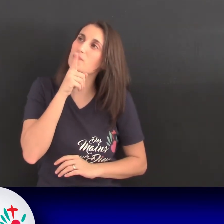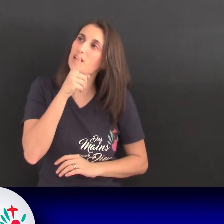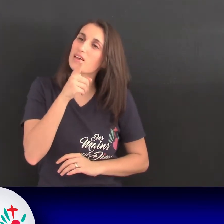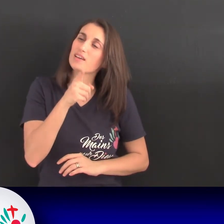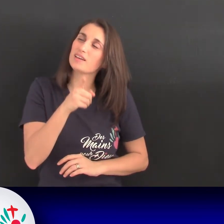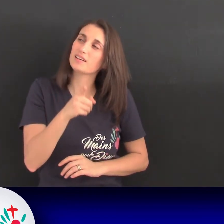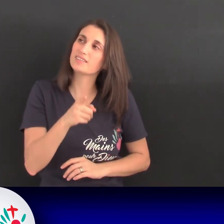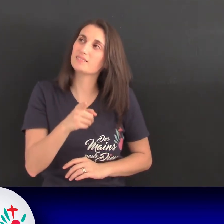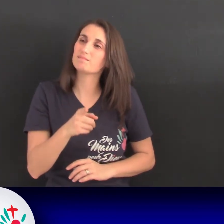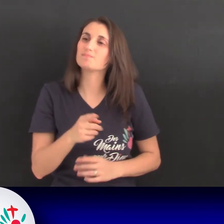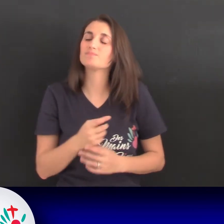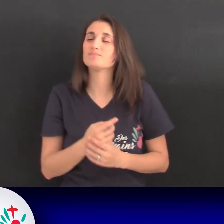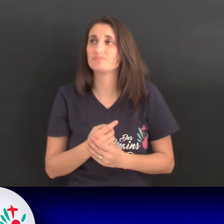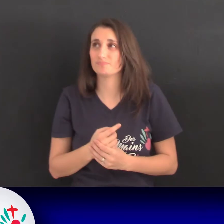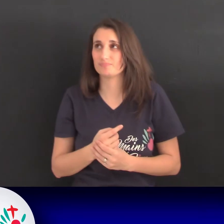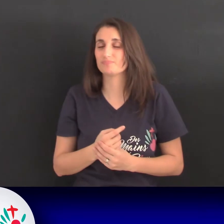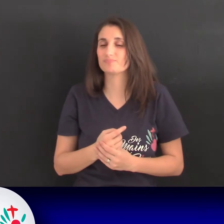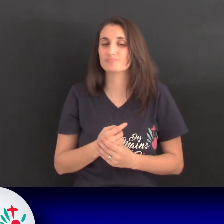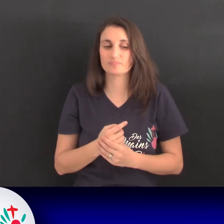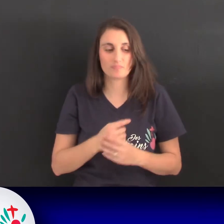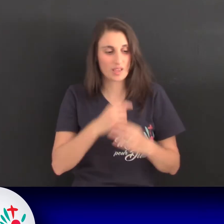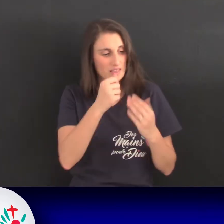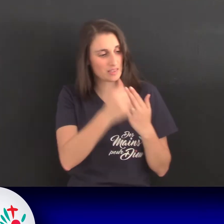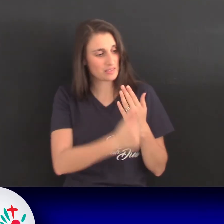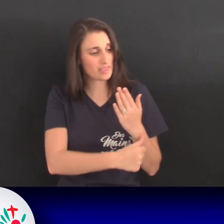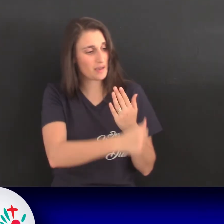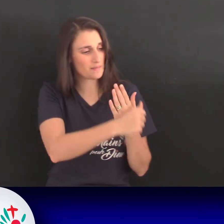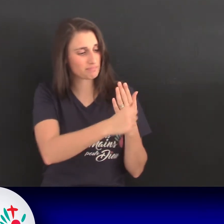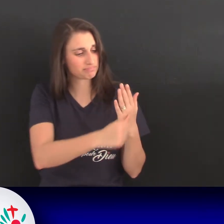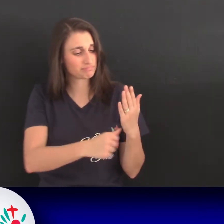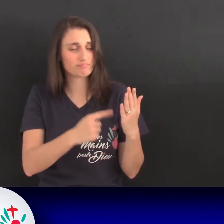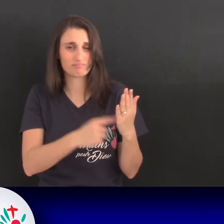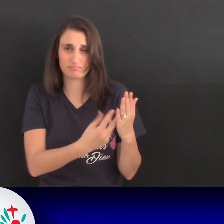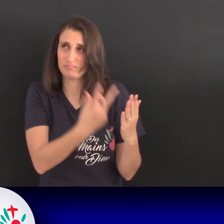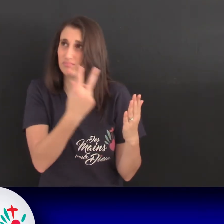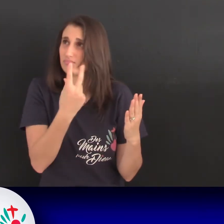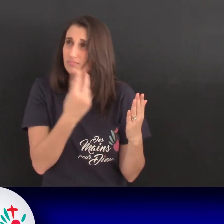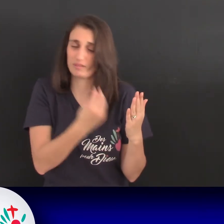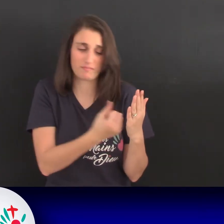lumière. Par la force de ta